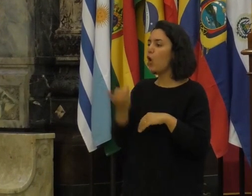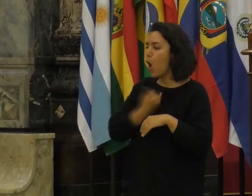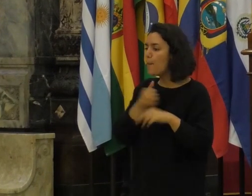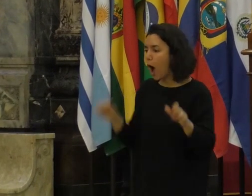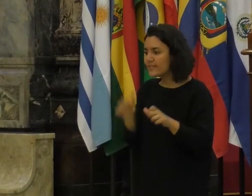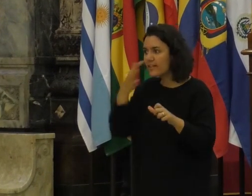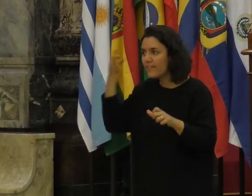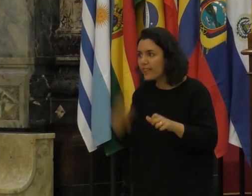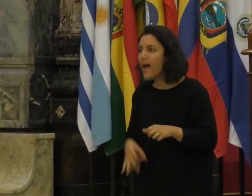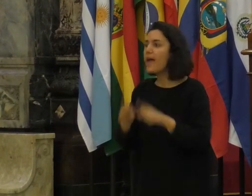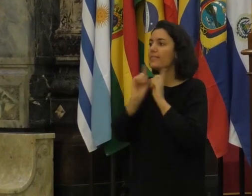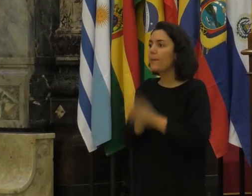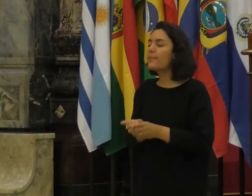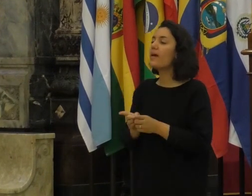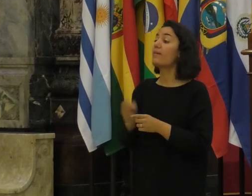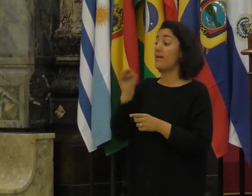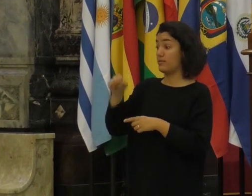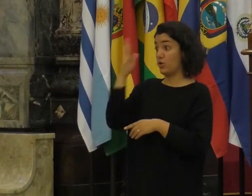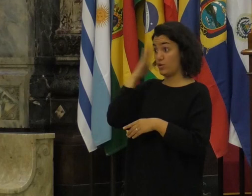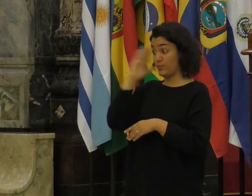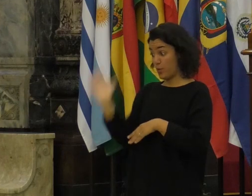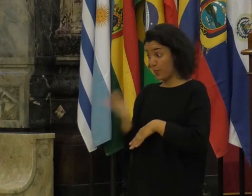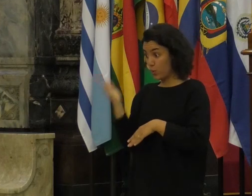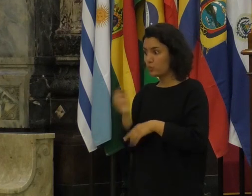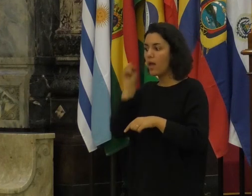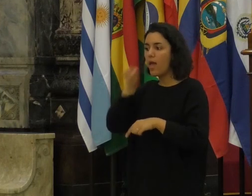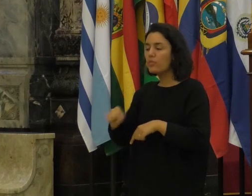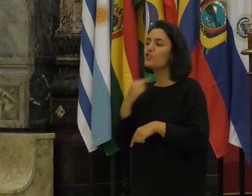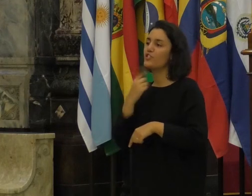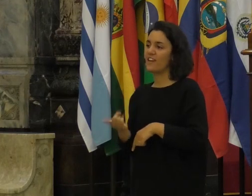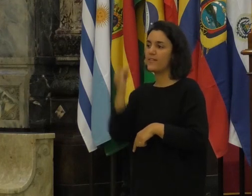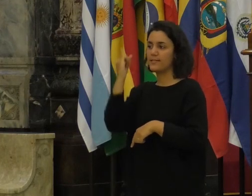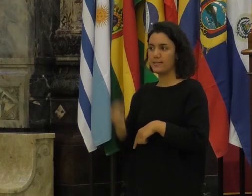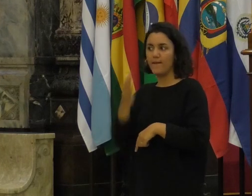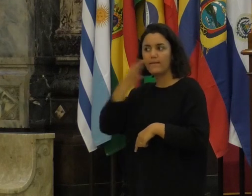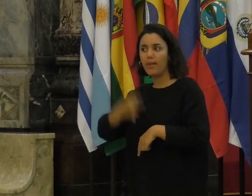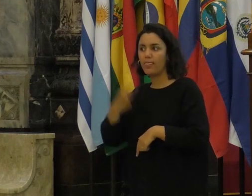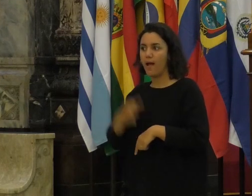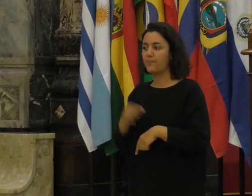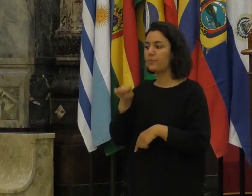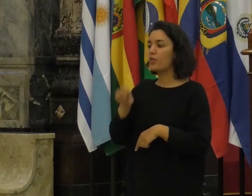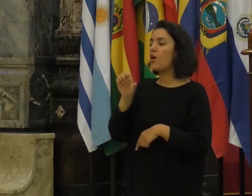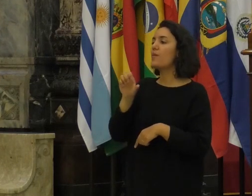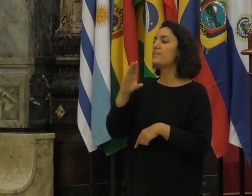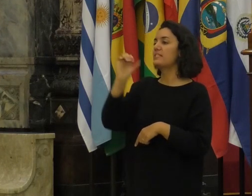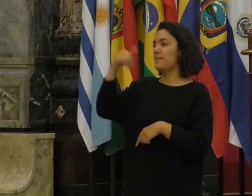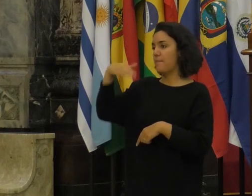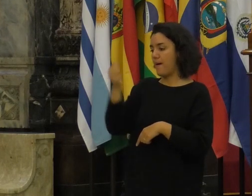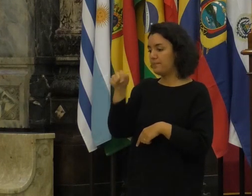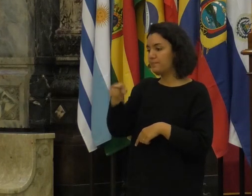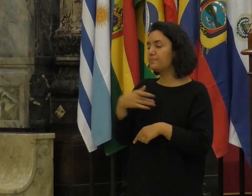utilidad del conocimiento. Estas son palabras de Siman, uno de los contribuidores a este tema.